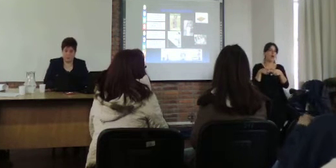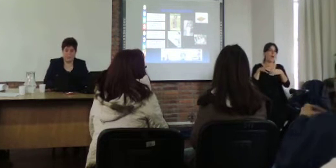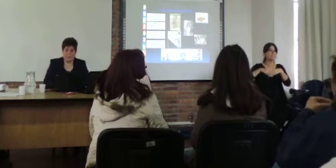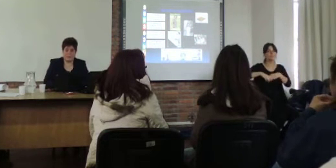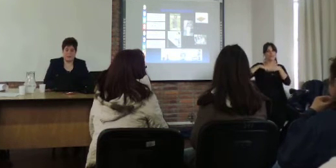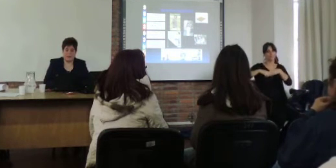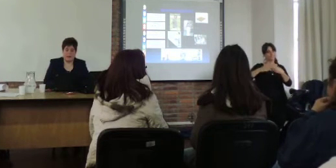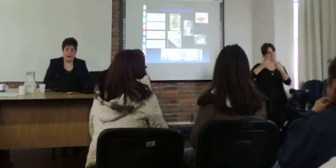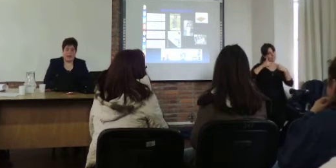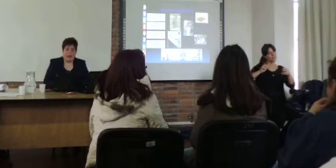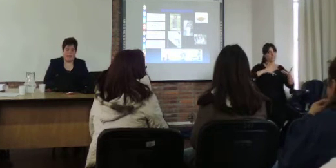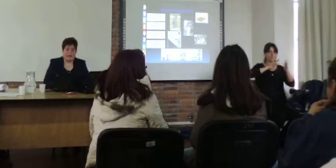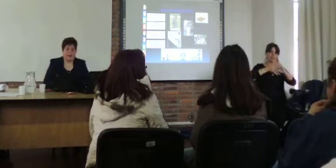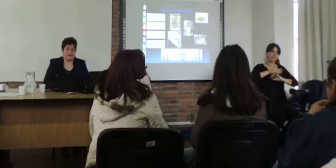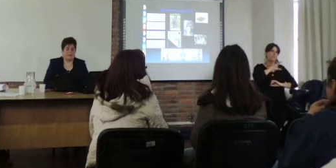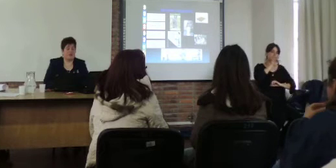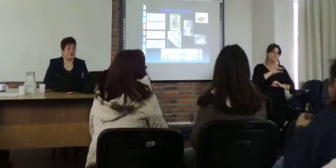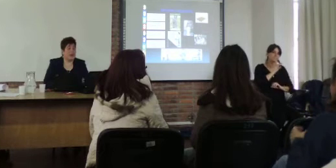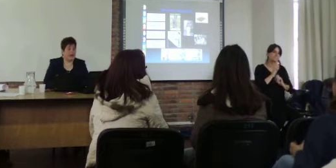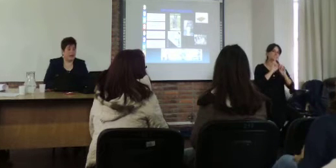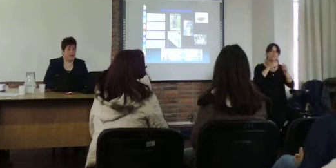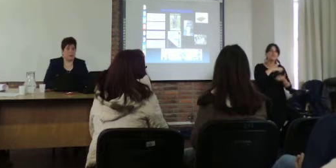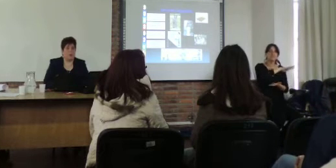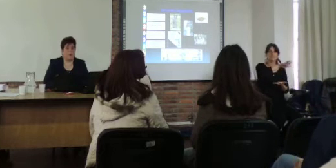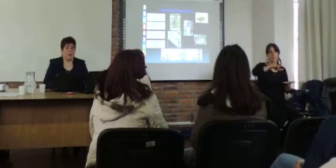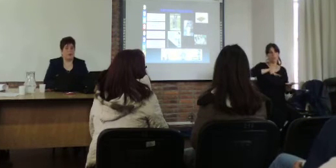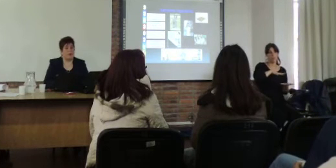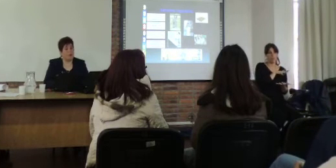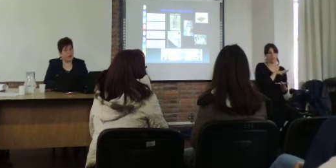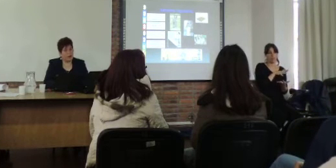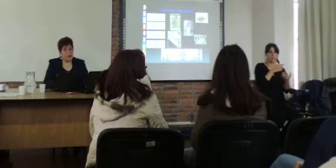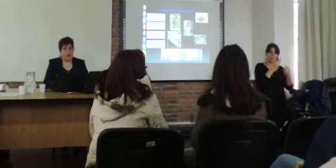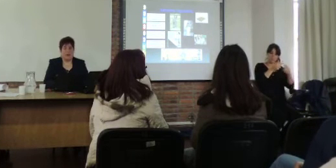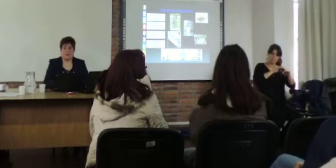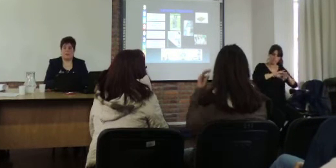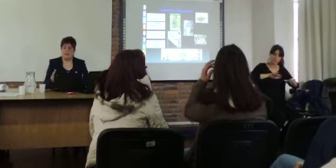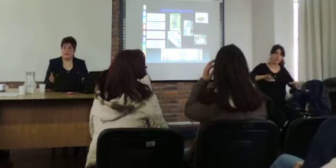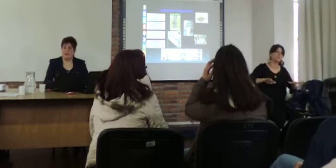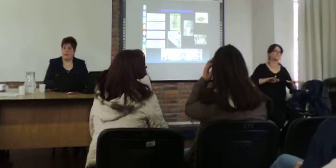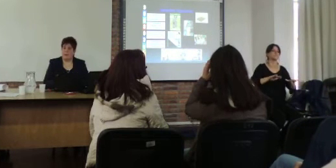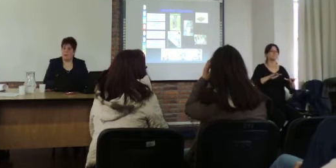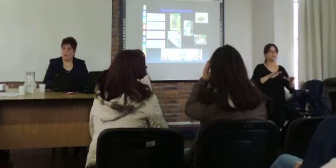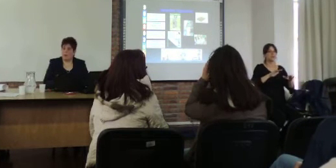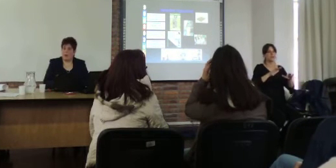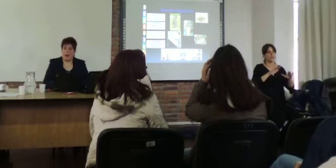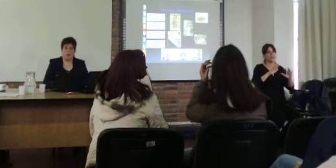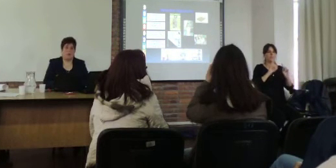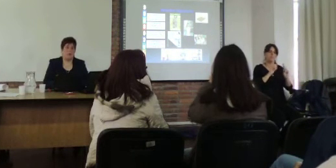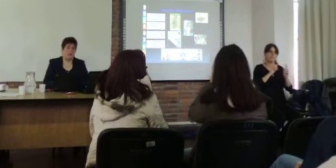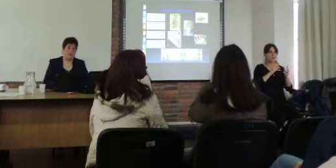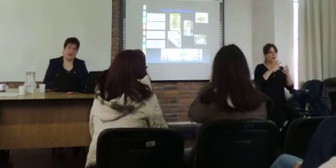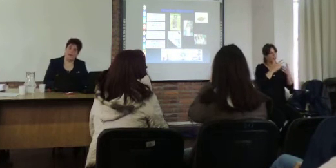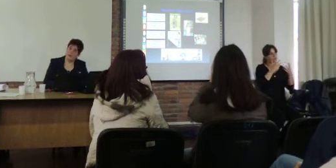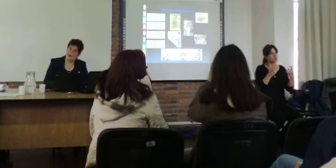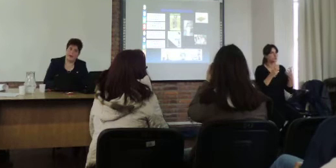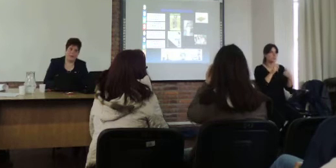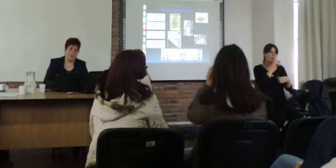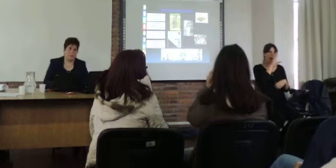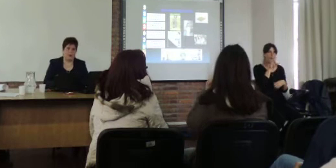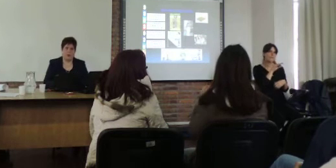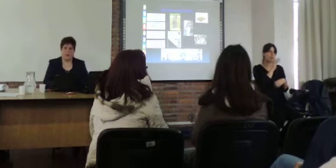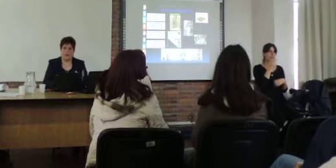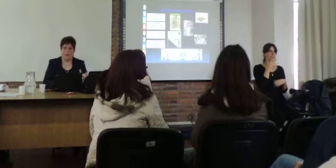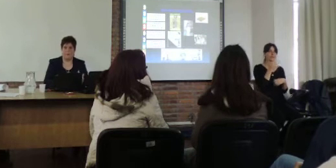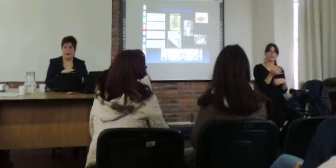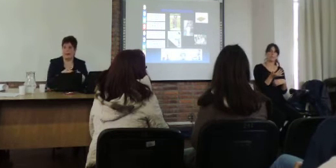amigos. ¿Sí? Las variantes sociales no es igual, no se presentan de la misma forma como se habla en